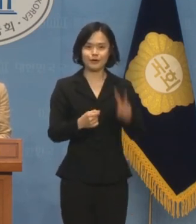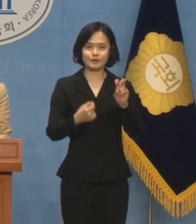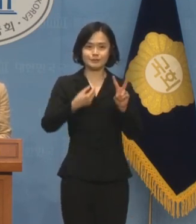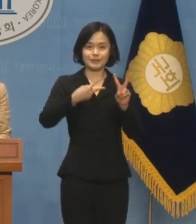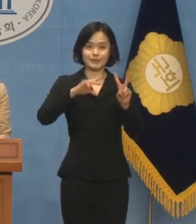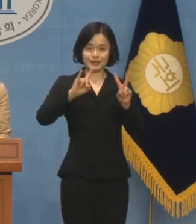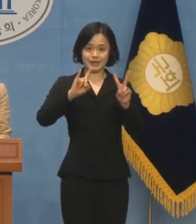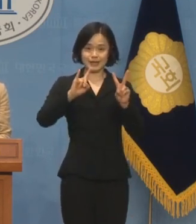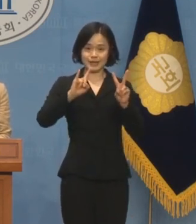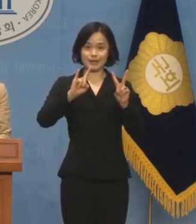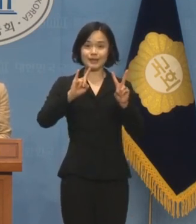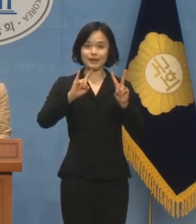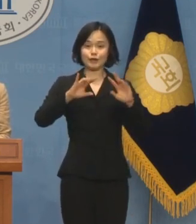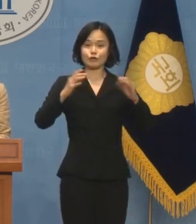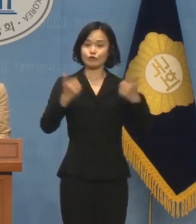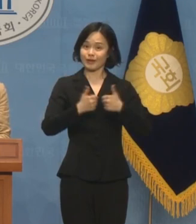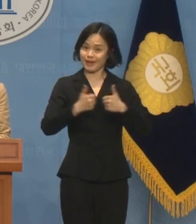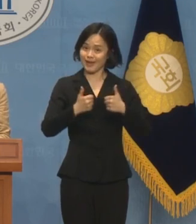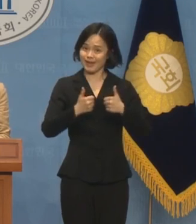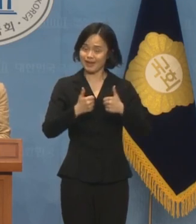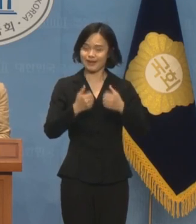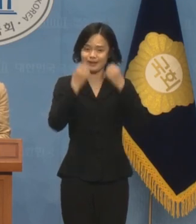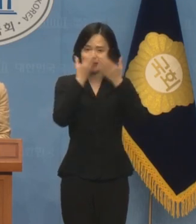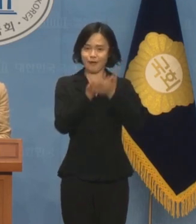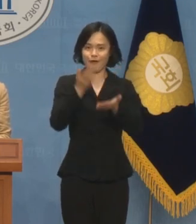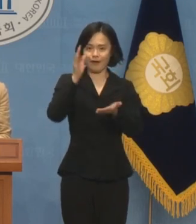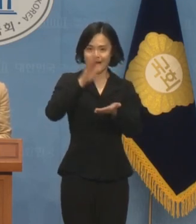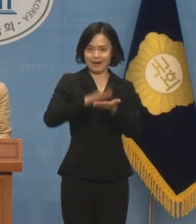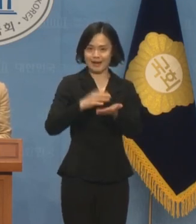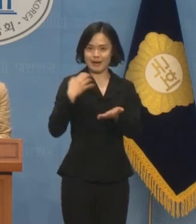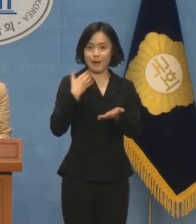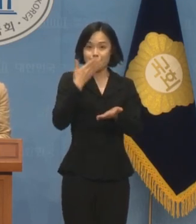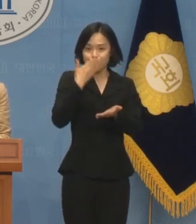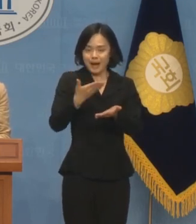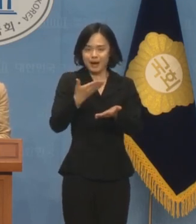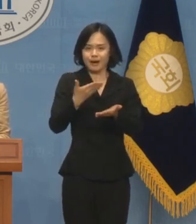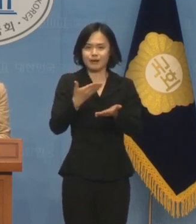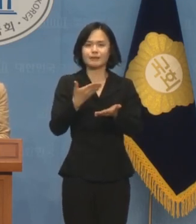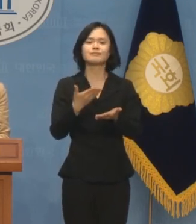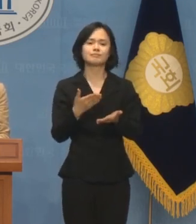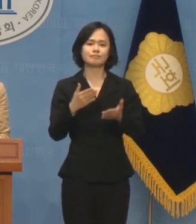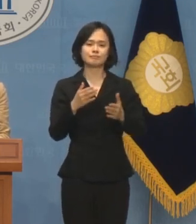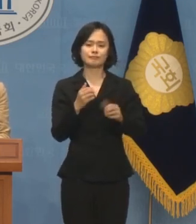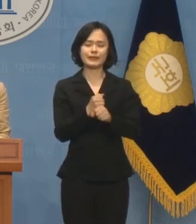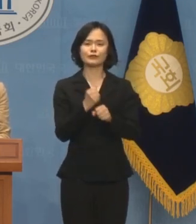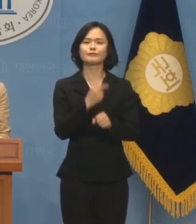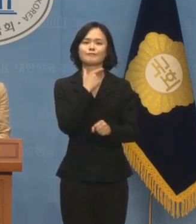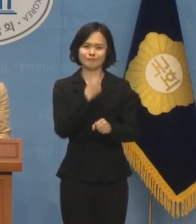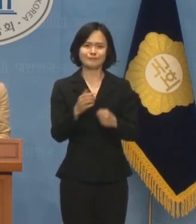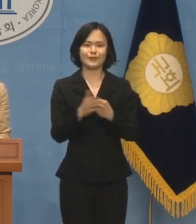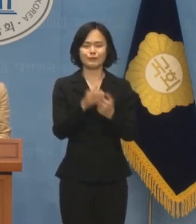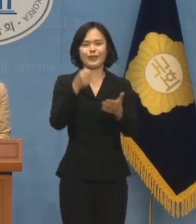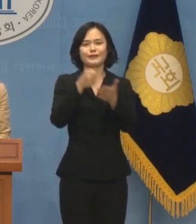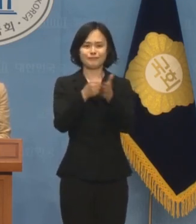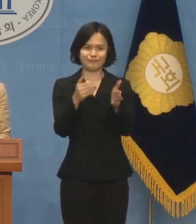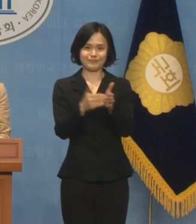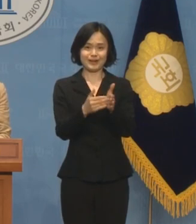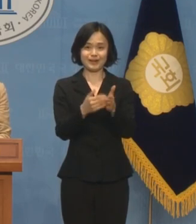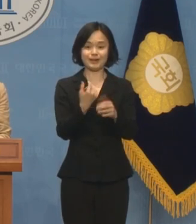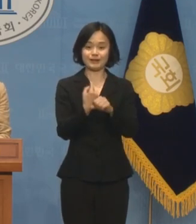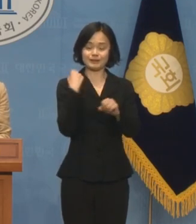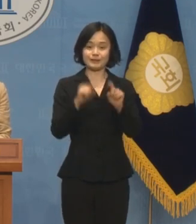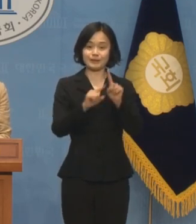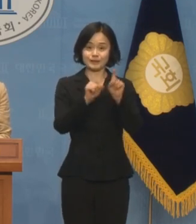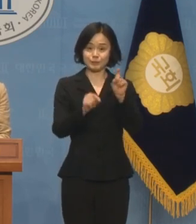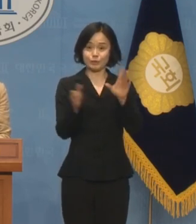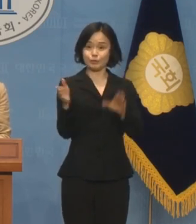개혁과제 중심의 연합정치 실현의 장으로 만들기 위함이었습니다 작년 11월부터 총선이